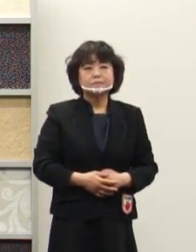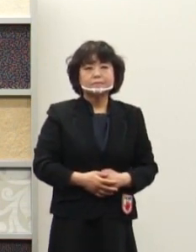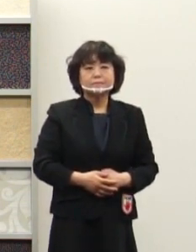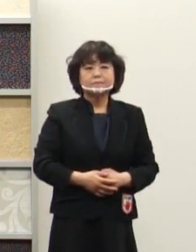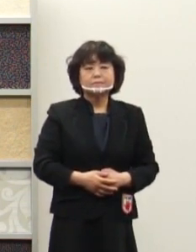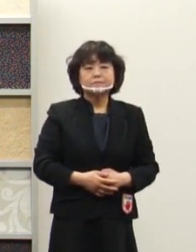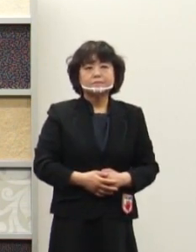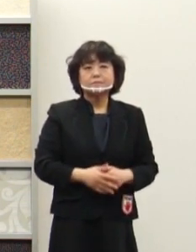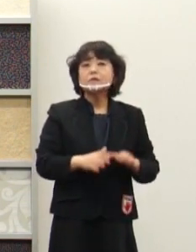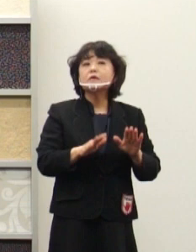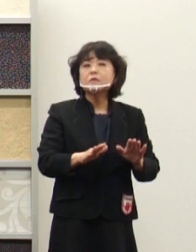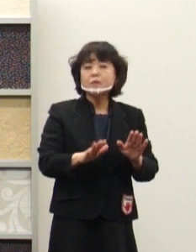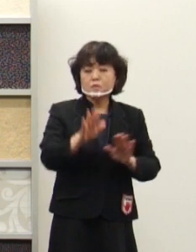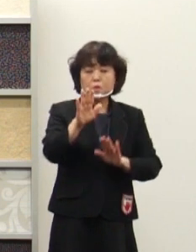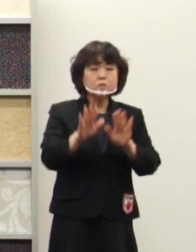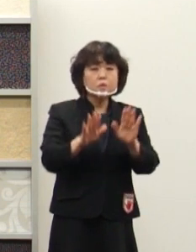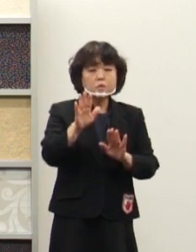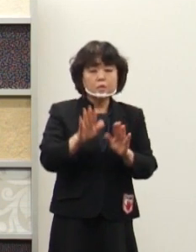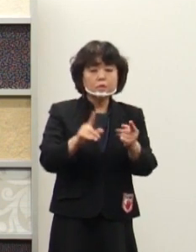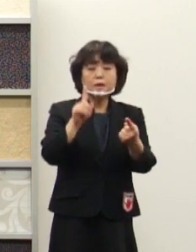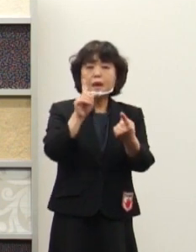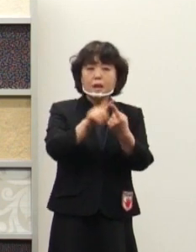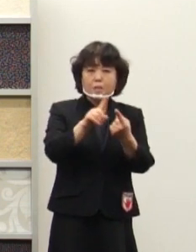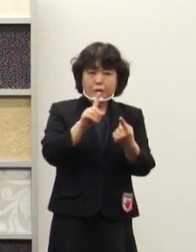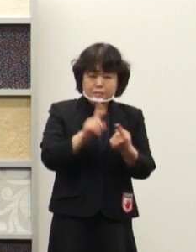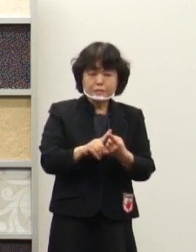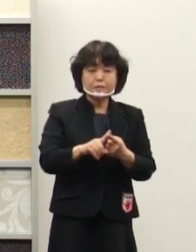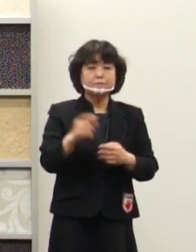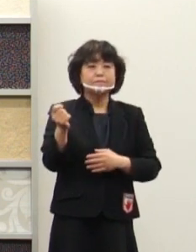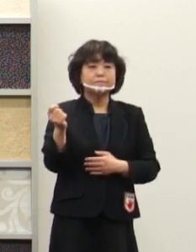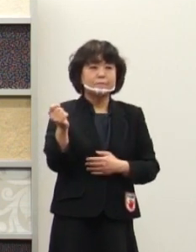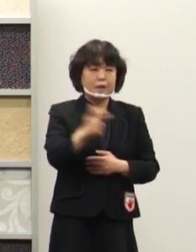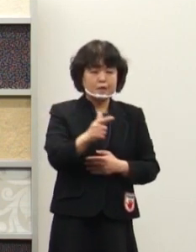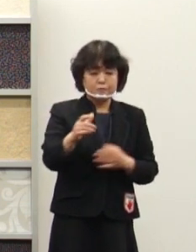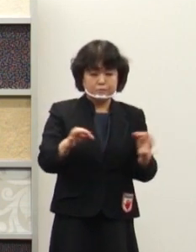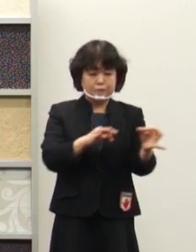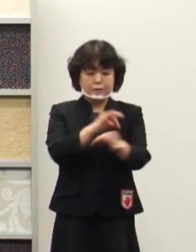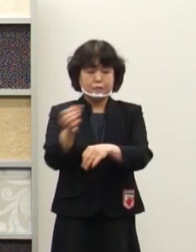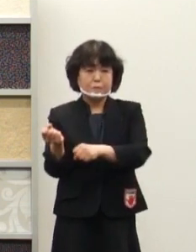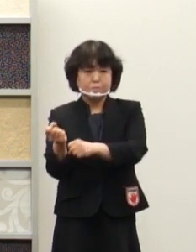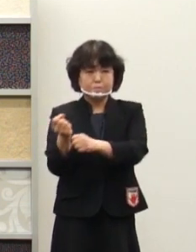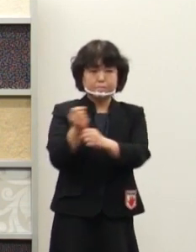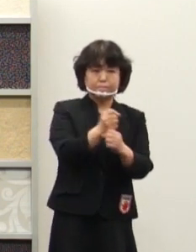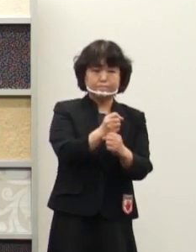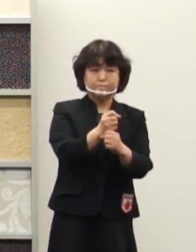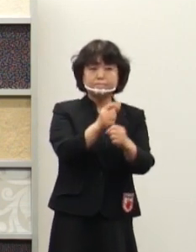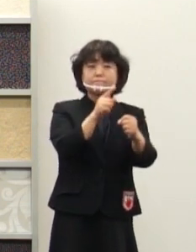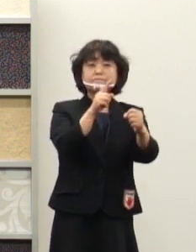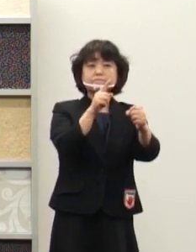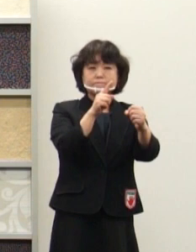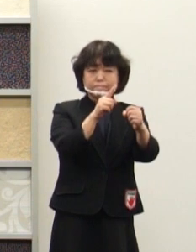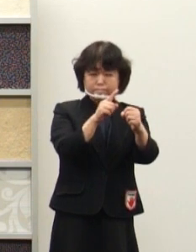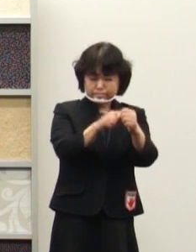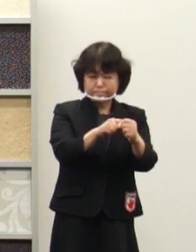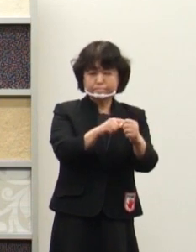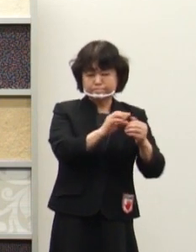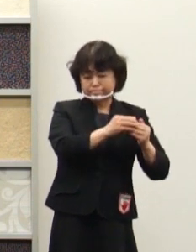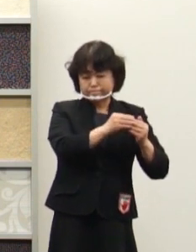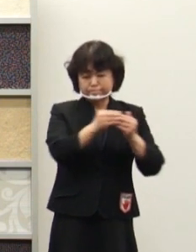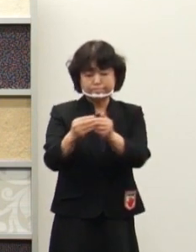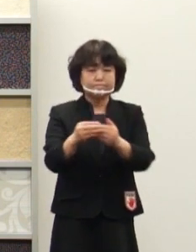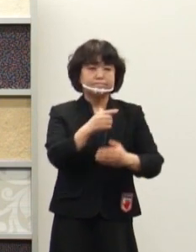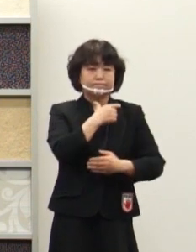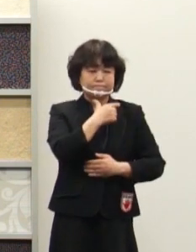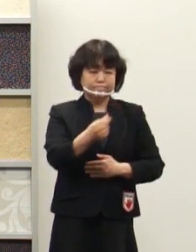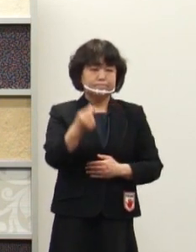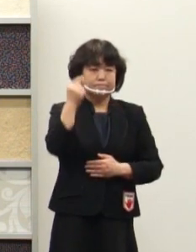こういう状況の好転を捉えまして、できる限り早期に、経済回復に向けて舵を切ってまいりたいと考えているところ